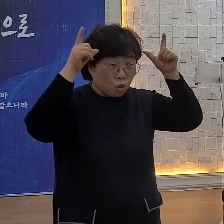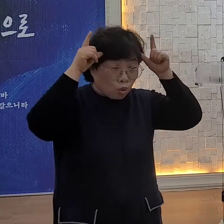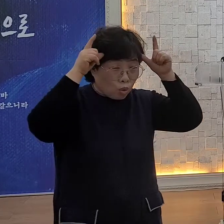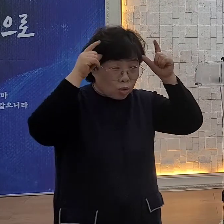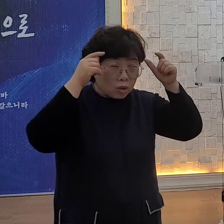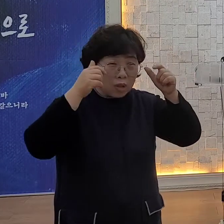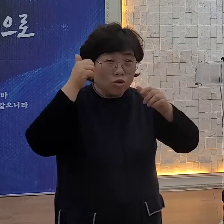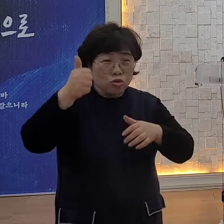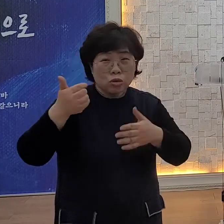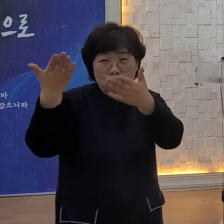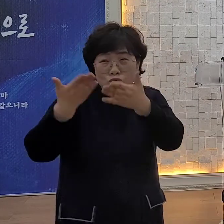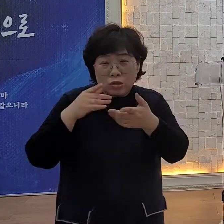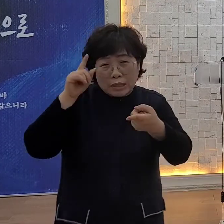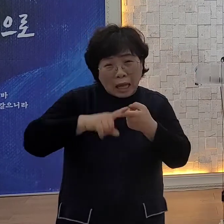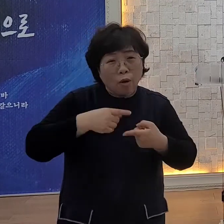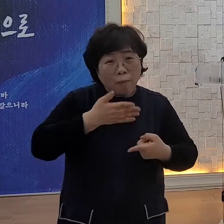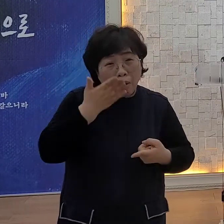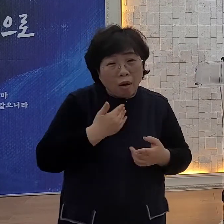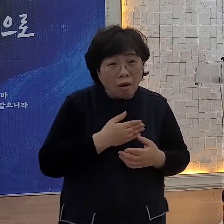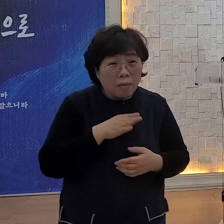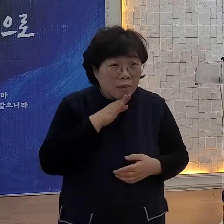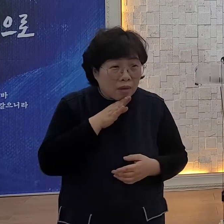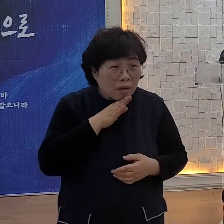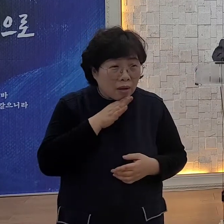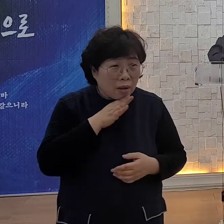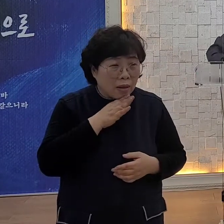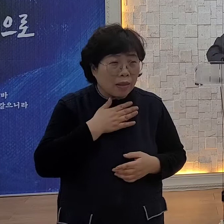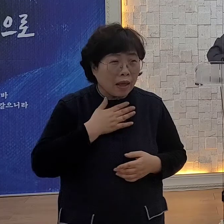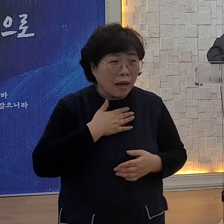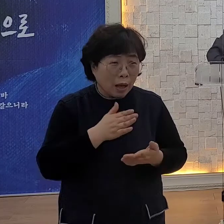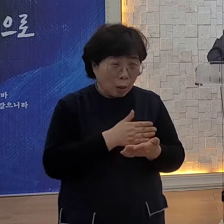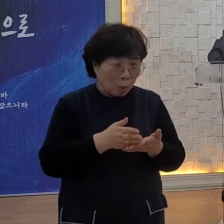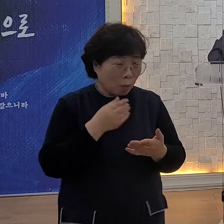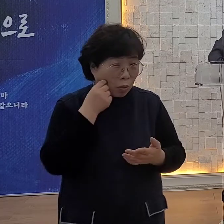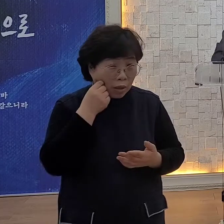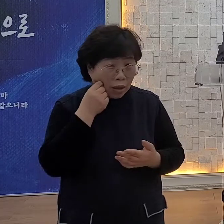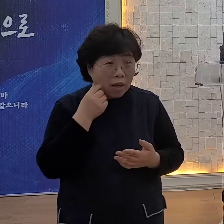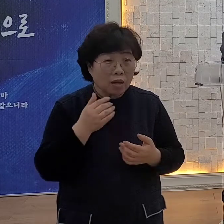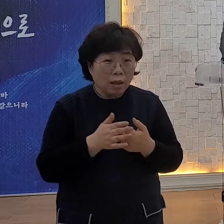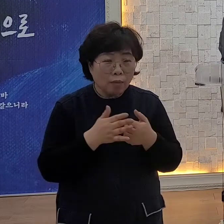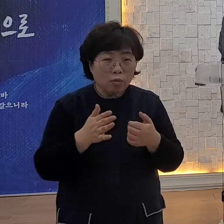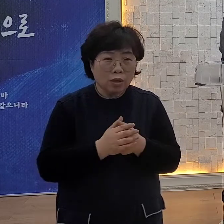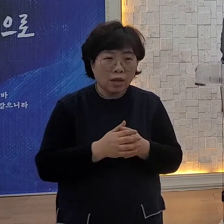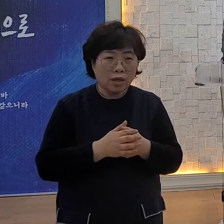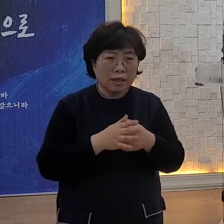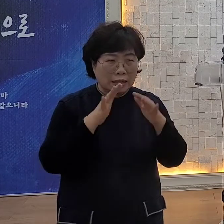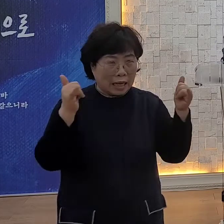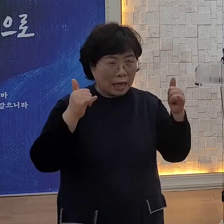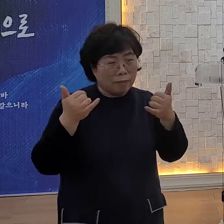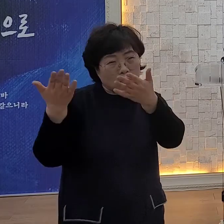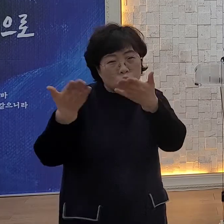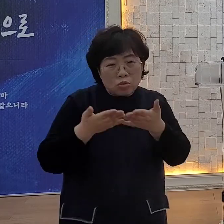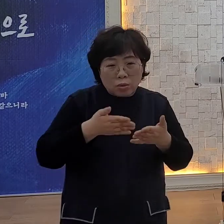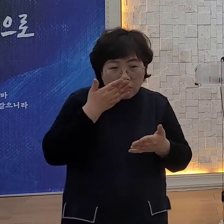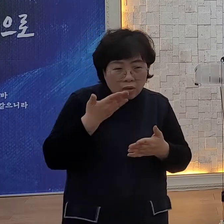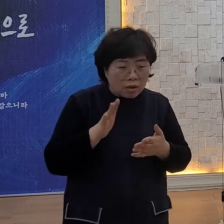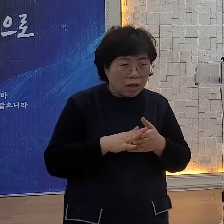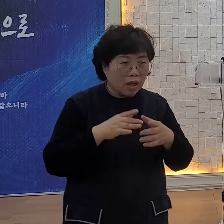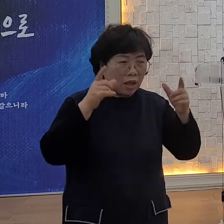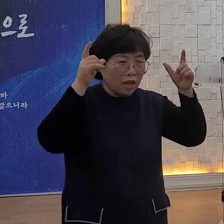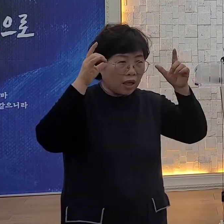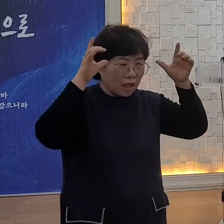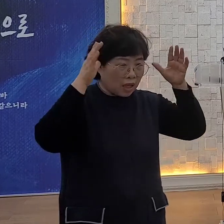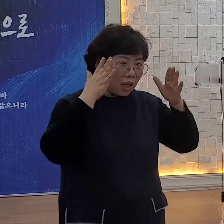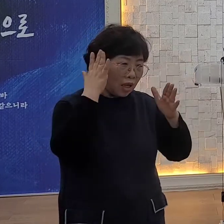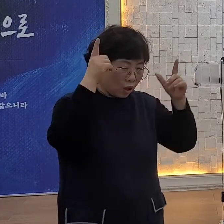소가 무슨 동물이라고요? 초식 동물. 그런데 빨리 살 찌우고 키우기 위해서 제 고기를 주면 더 빨리 살이